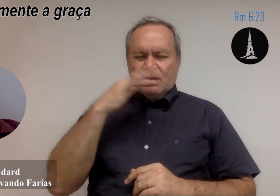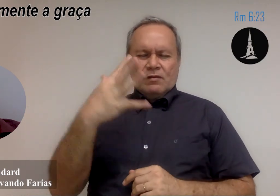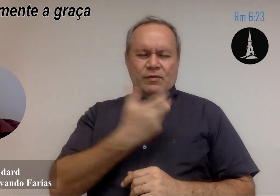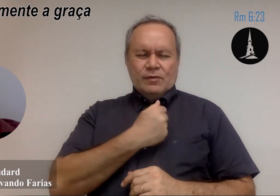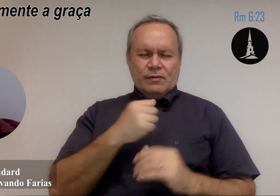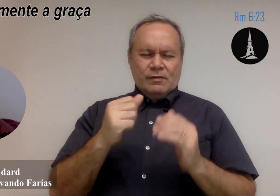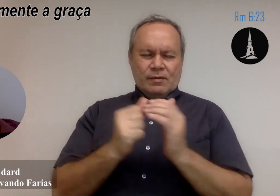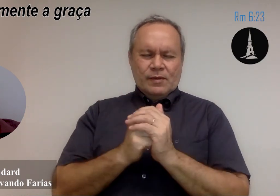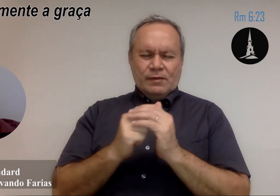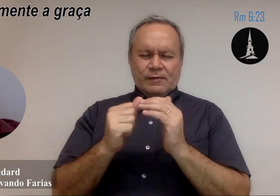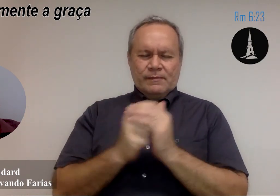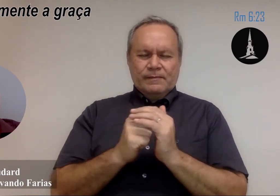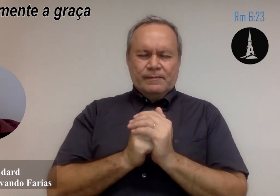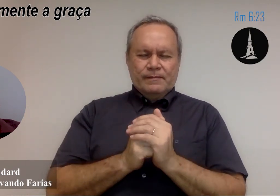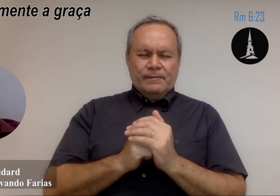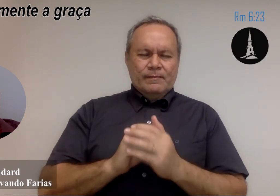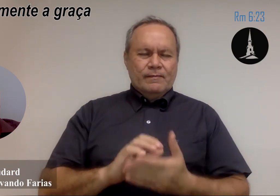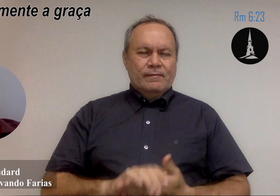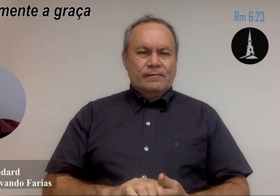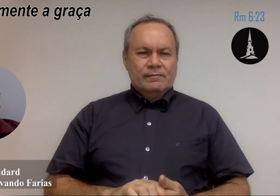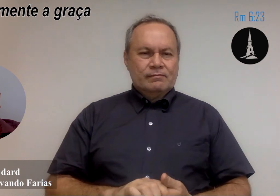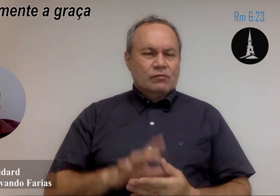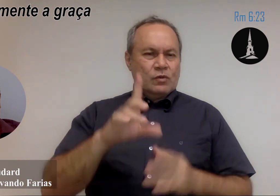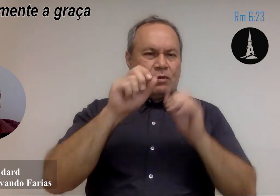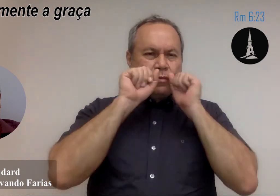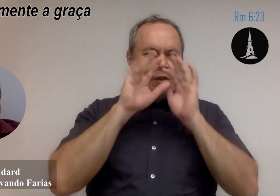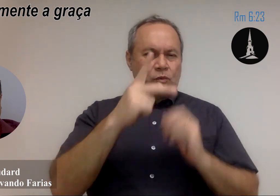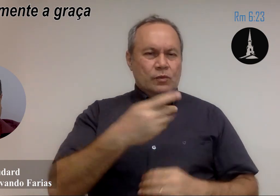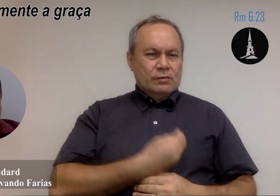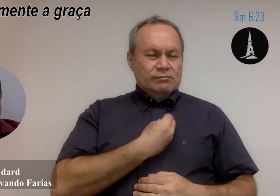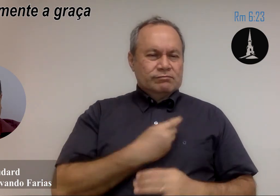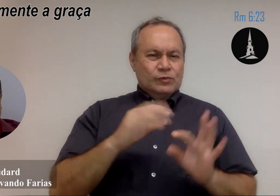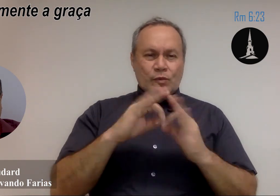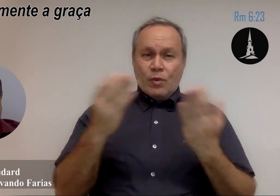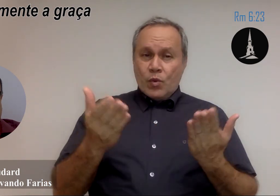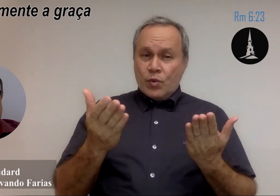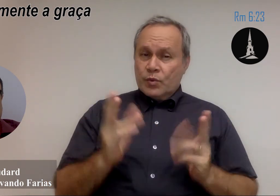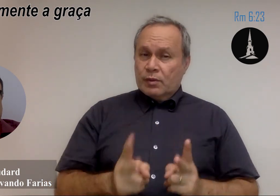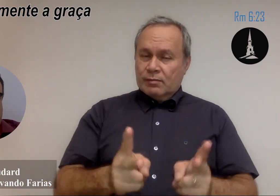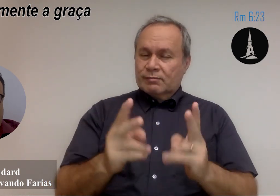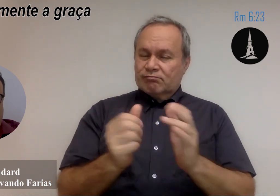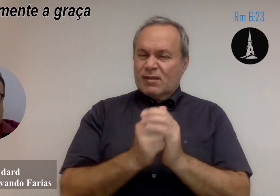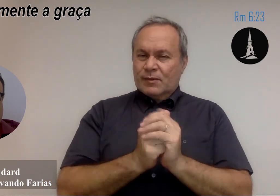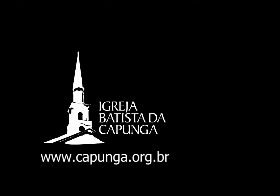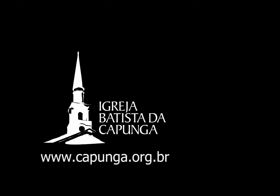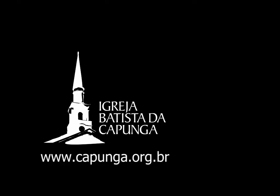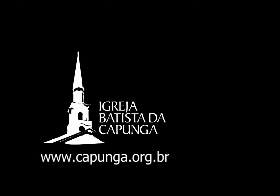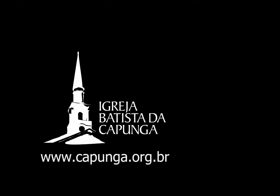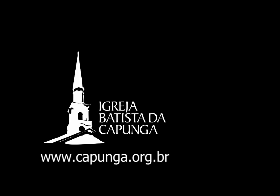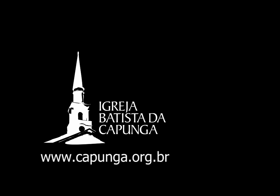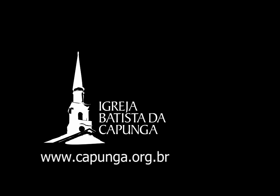Salvador. Amém e amém. Deus continue abençoando você e sua família, hoje e sempre. Amém.